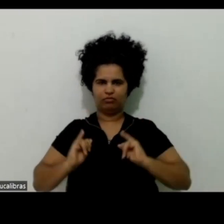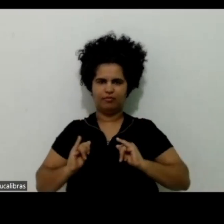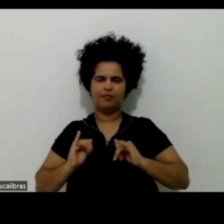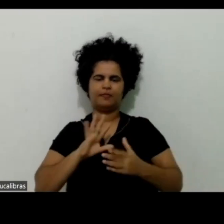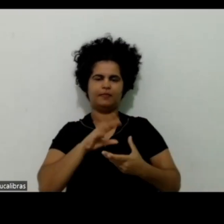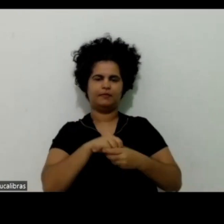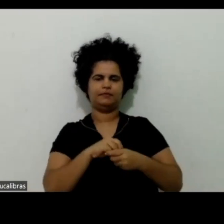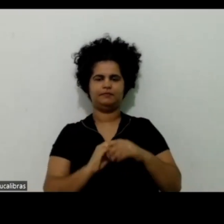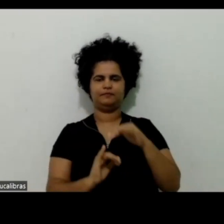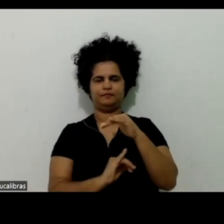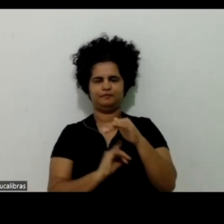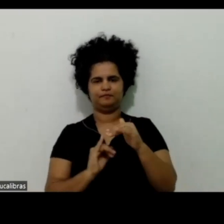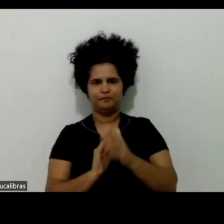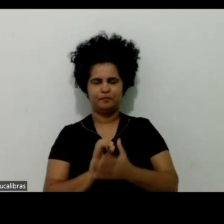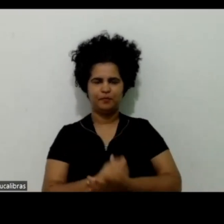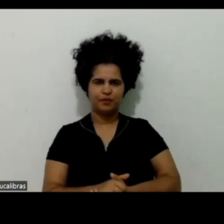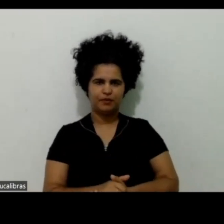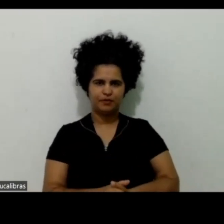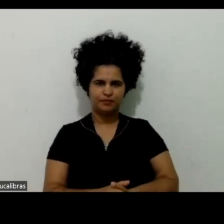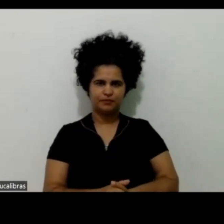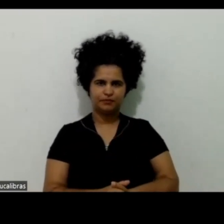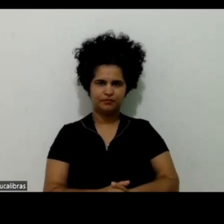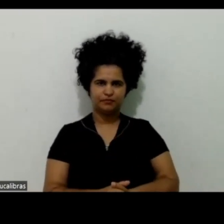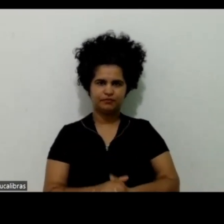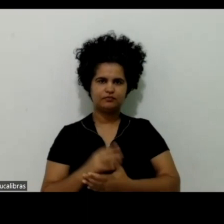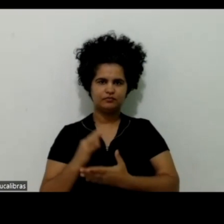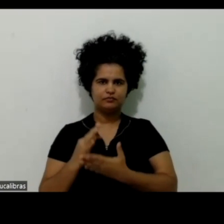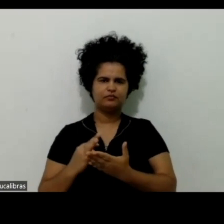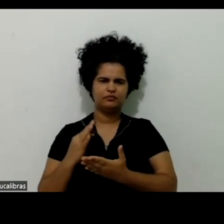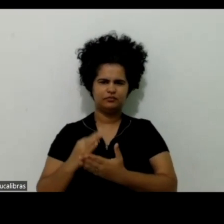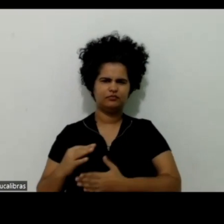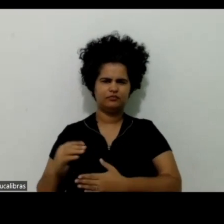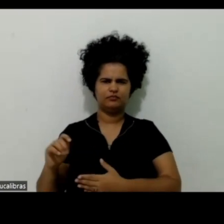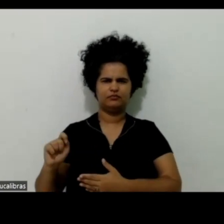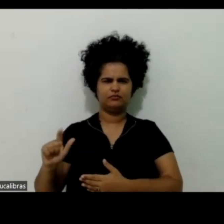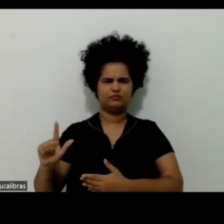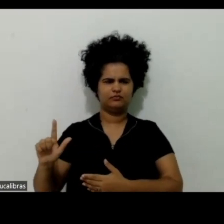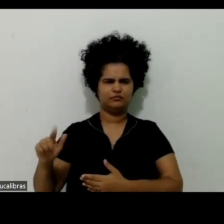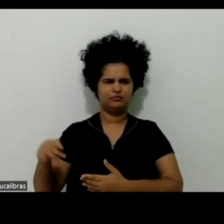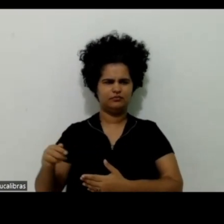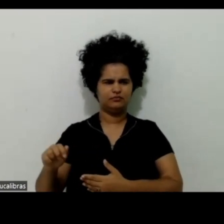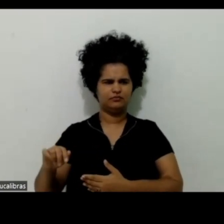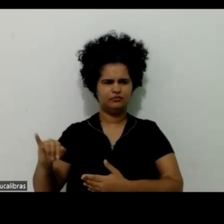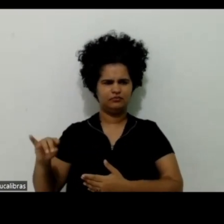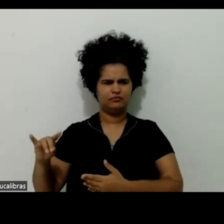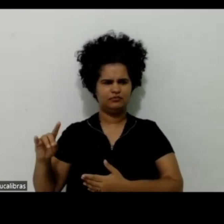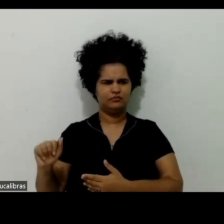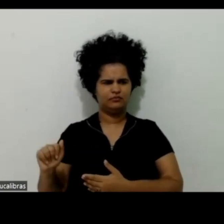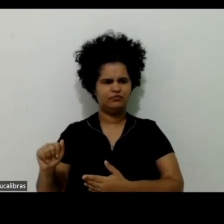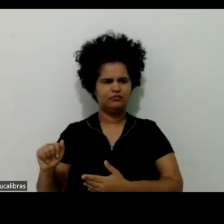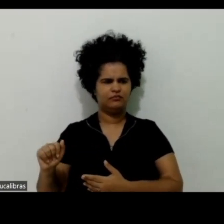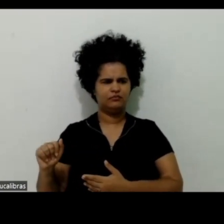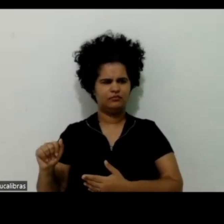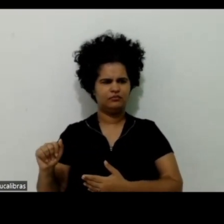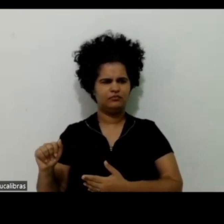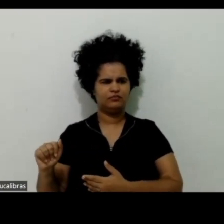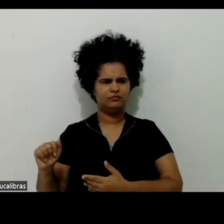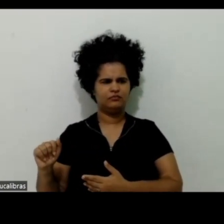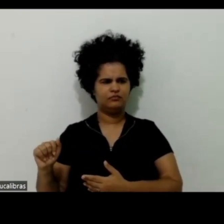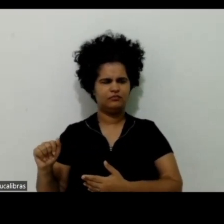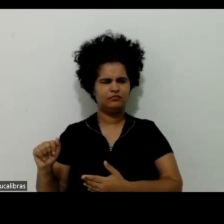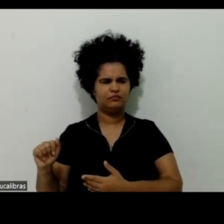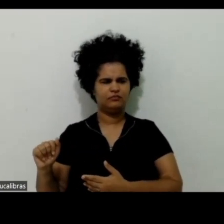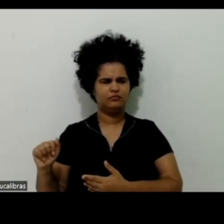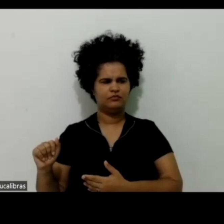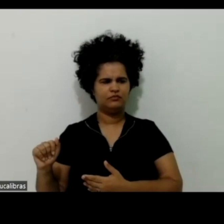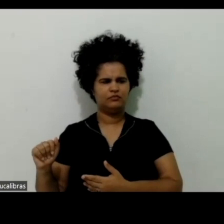gente tem aí texto, né, de Silvio de Almeida, que nos ajuda a compreender que o racismo é sempre estrutural, mas ele vai se espraiar para